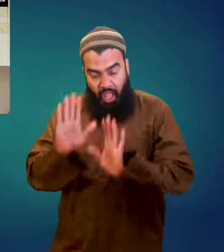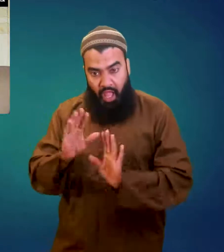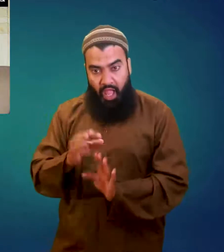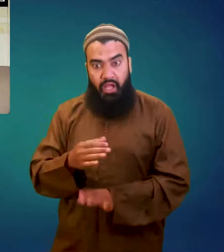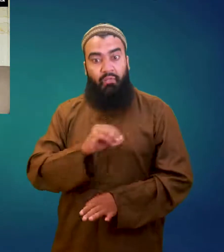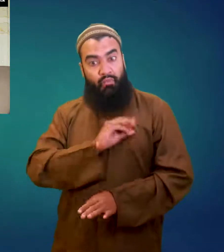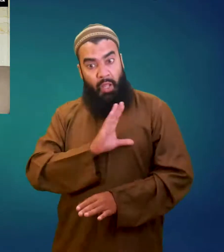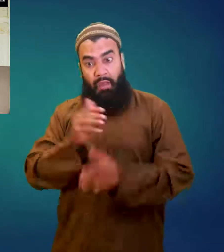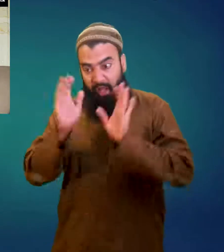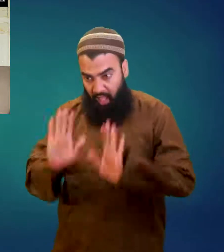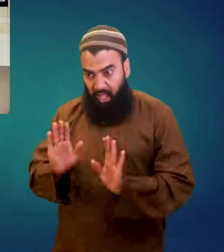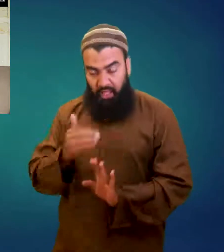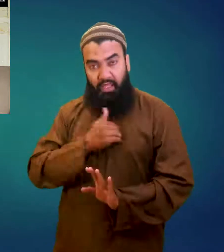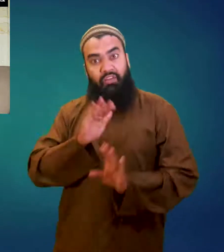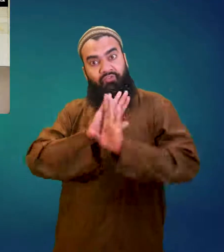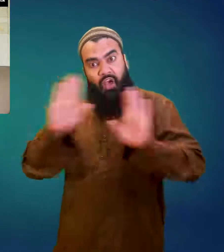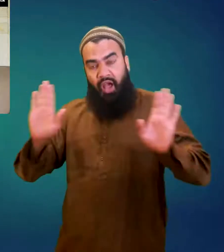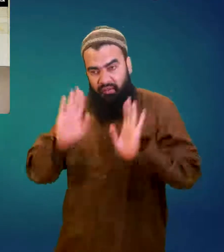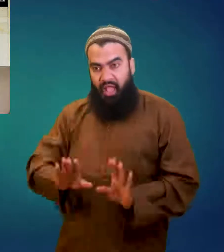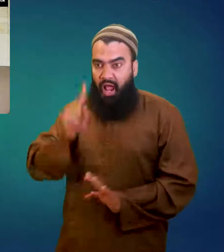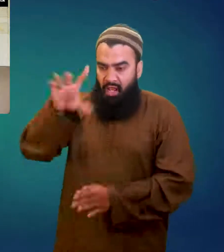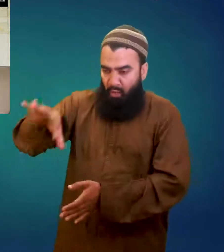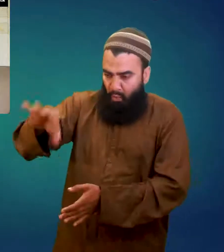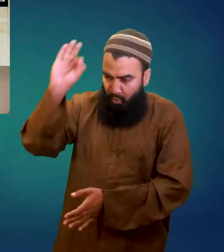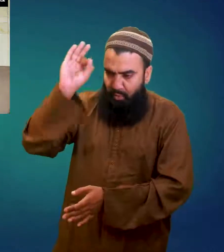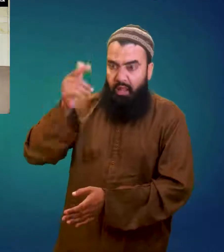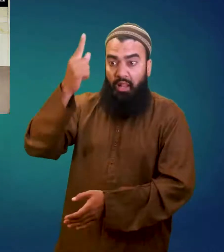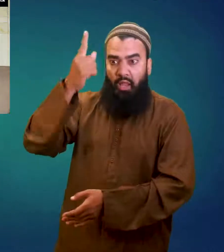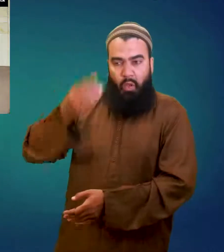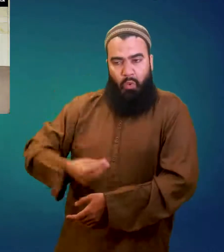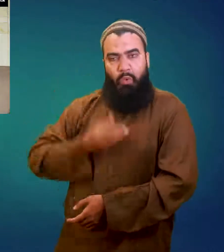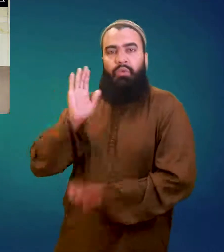مقام ہے تو وہ تقوی کا ہے۔